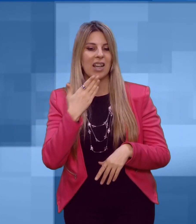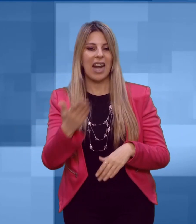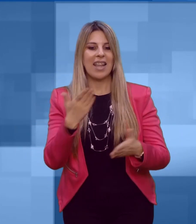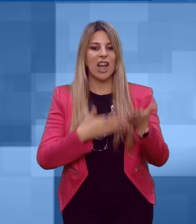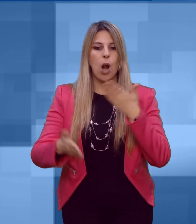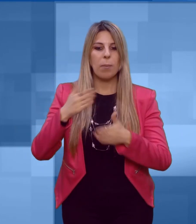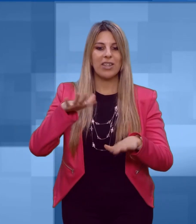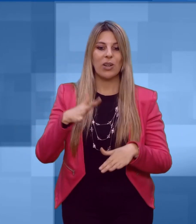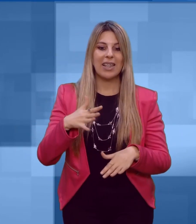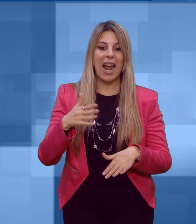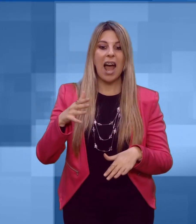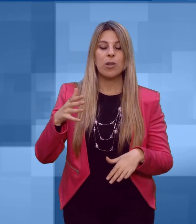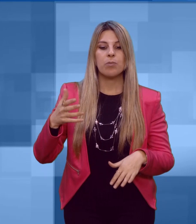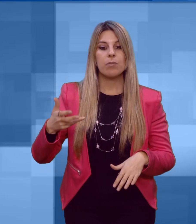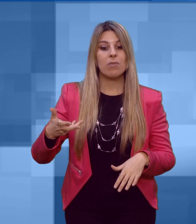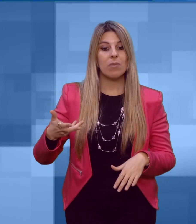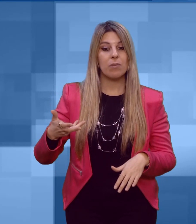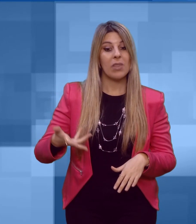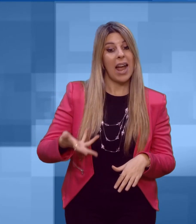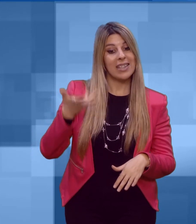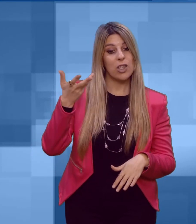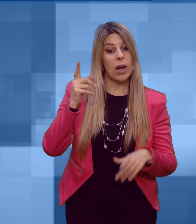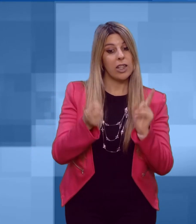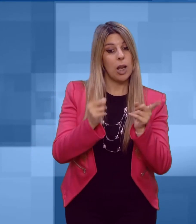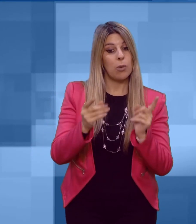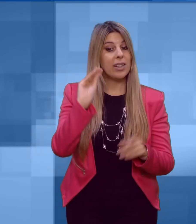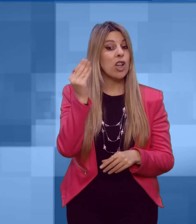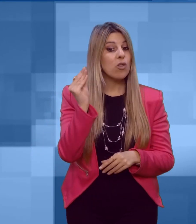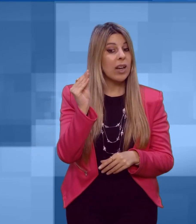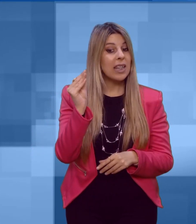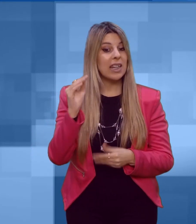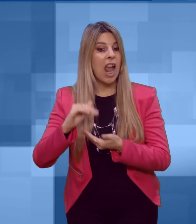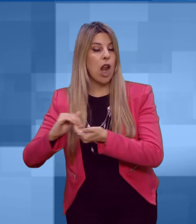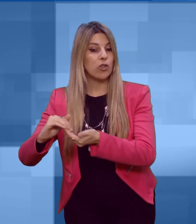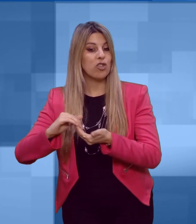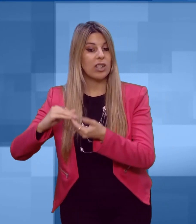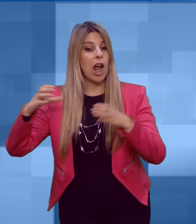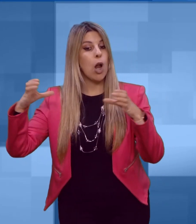grazie alla collaborazione tra l'assessorato alle politiche giovanili e la società del gruppo Enel.